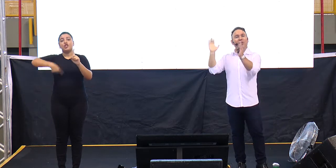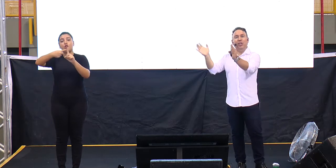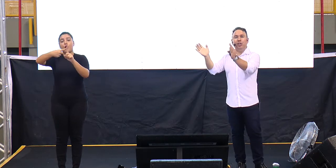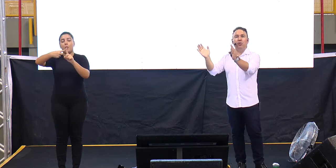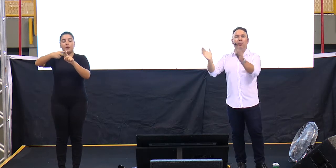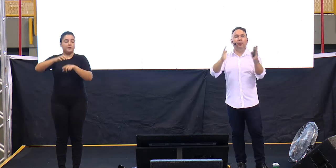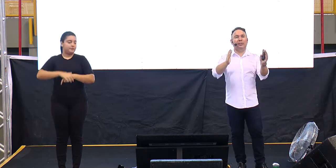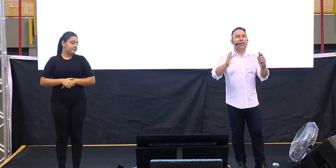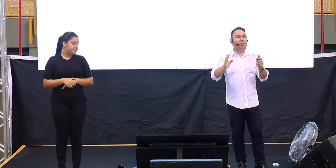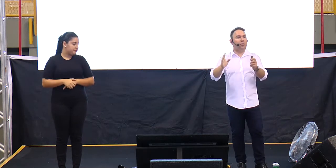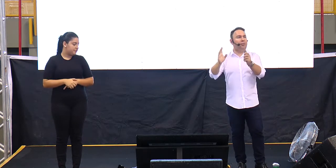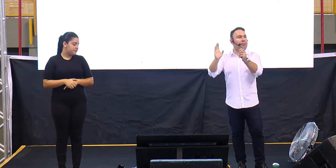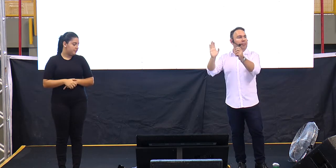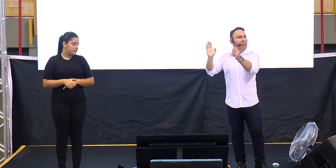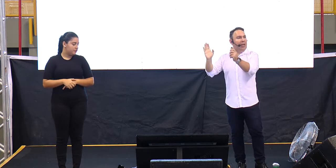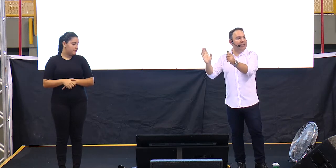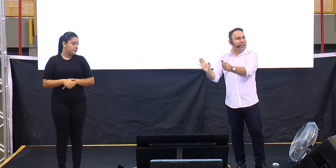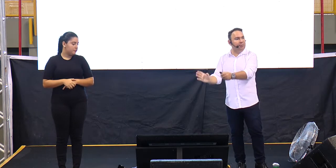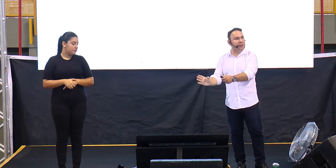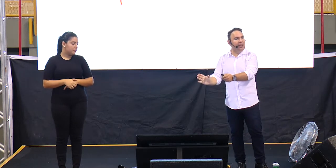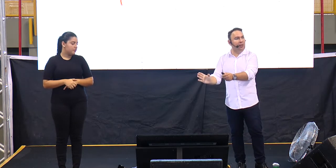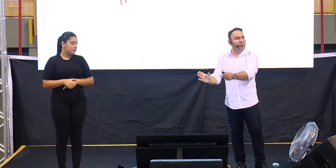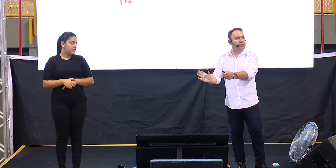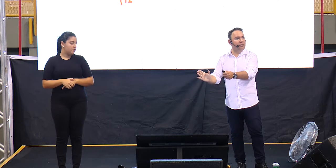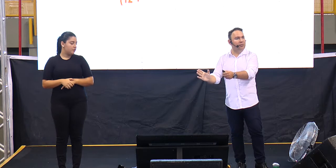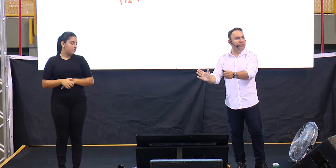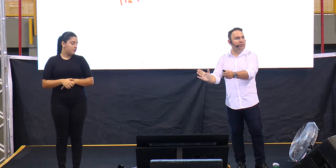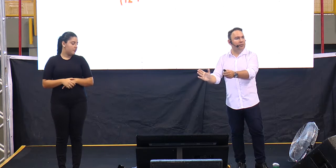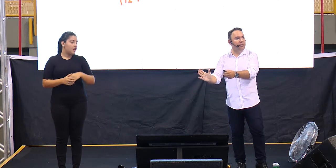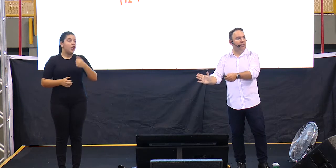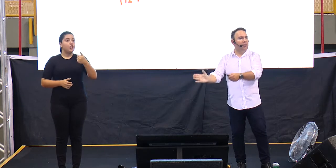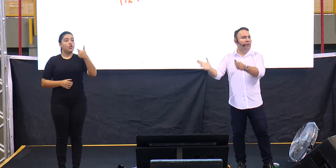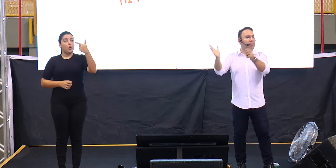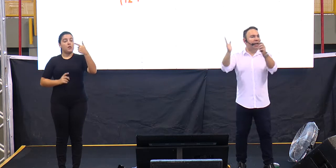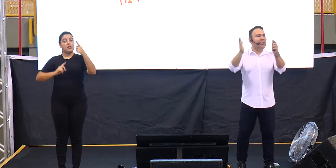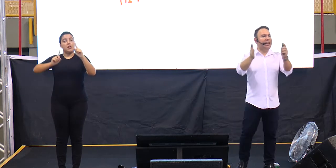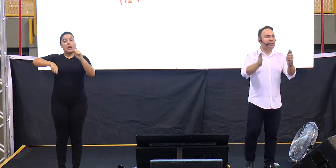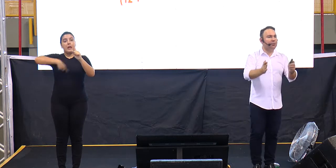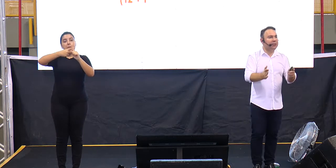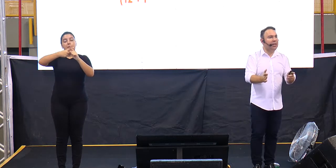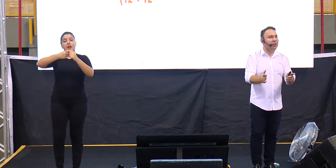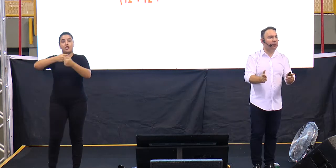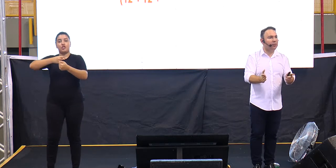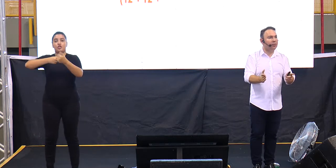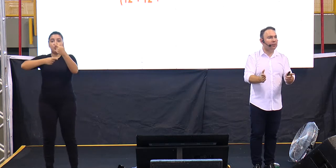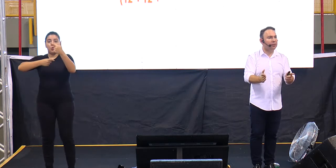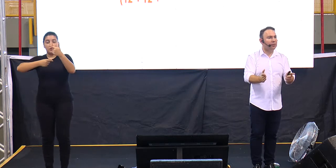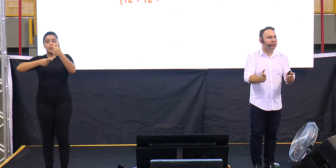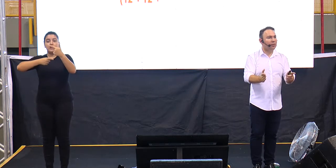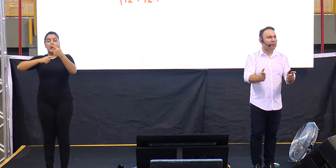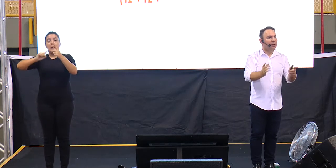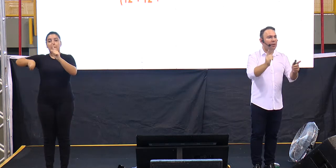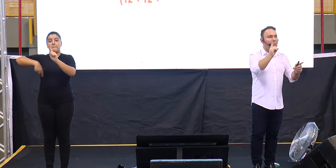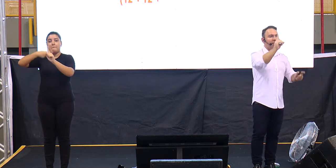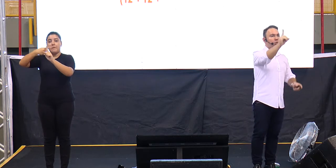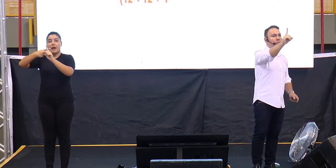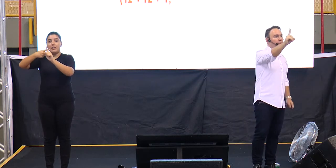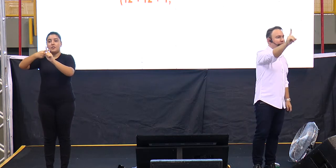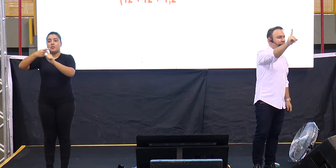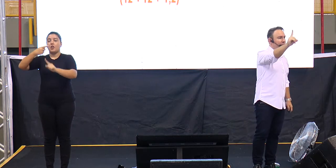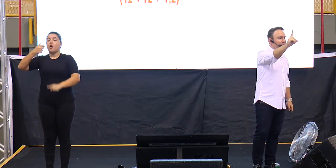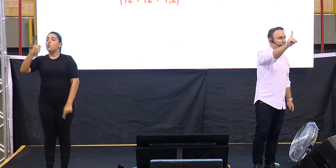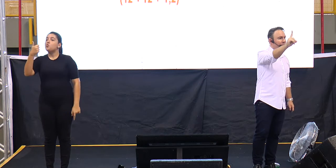que é 21%? É 10%, mais 10%,